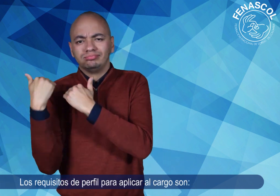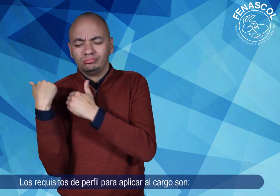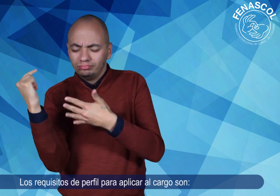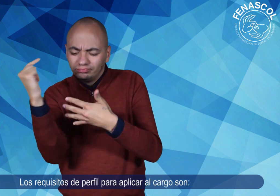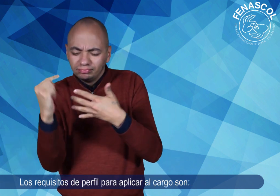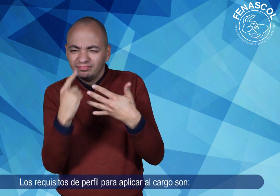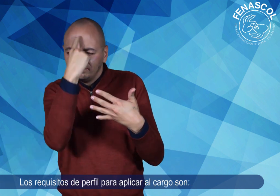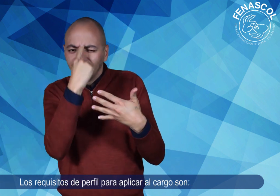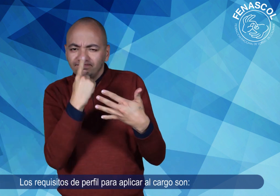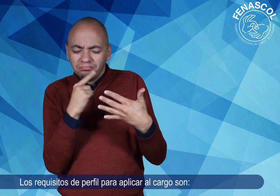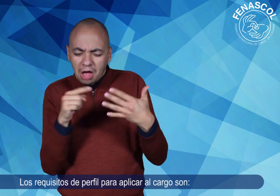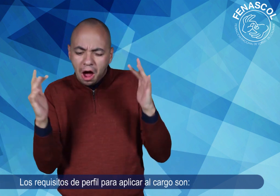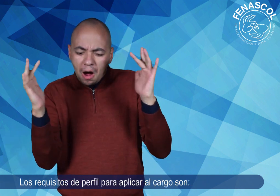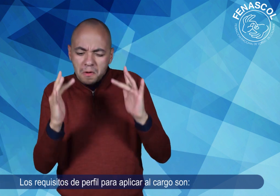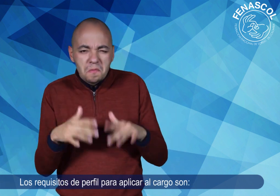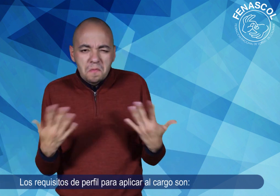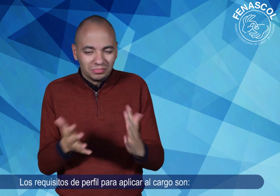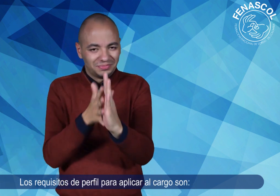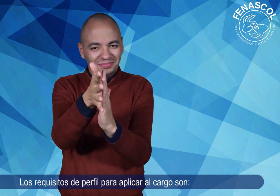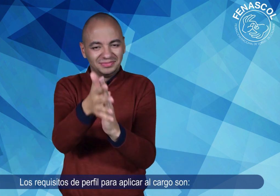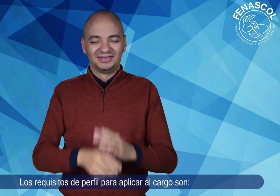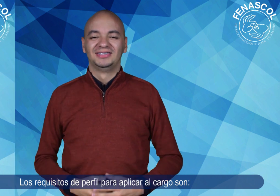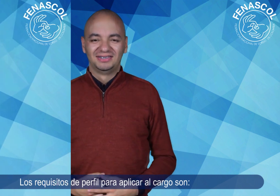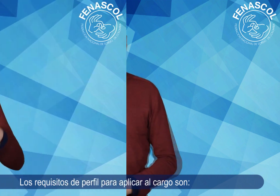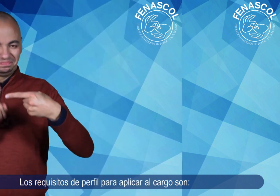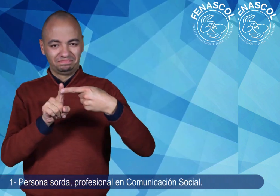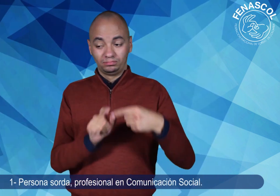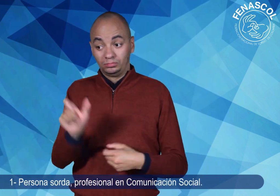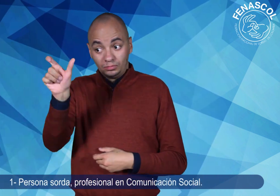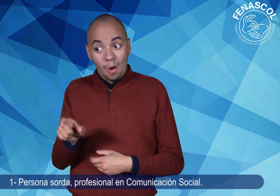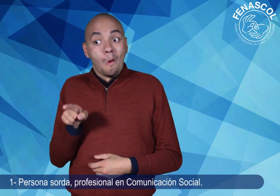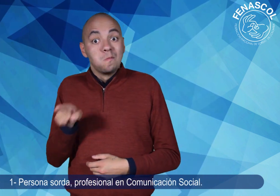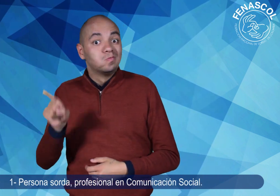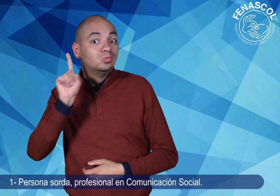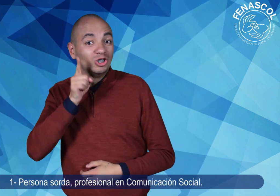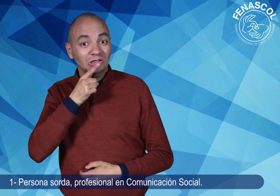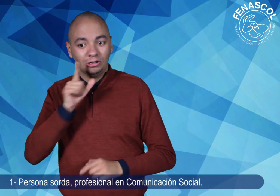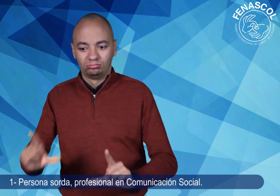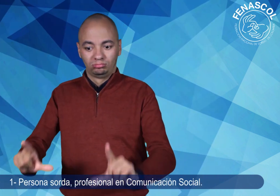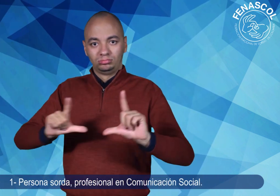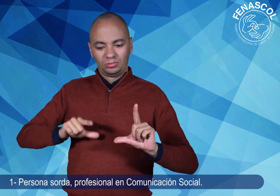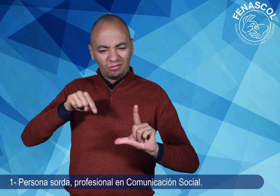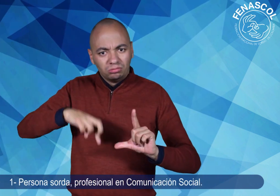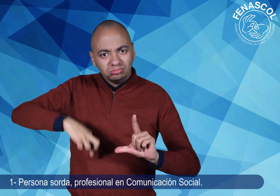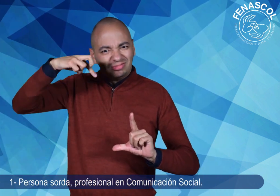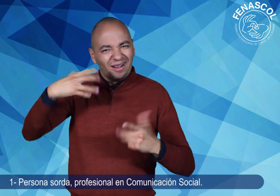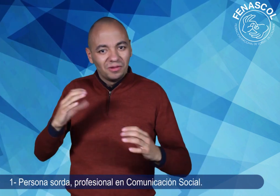Los requisitos de perfil para aplicar al cargo son Primero, persona sorda profesional en